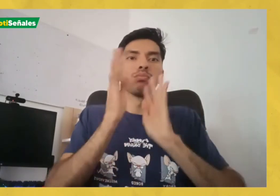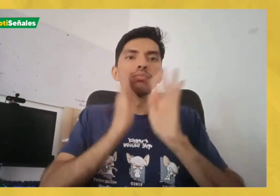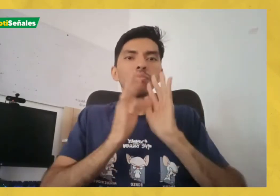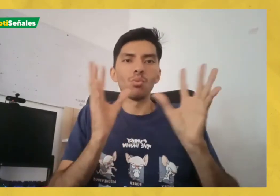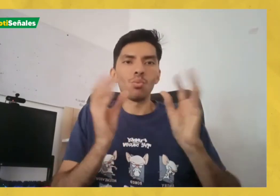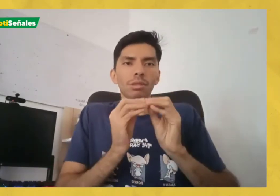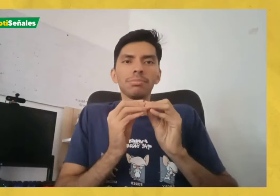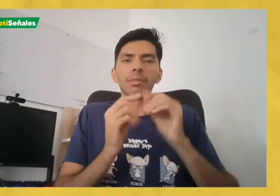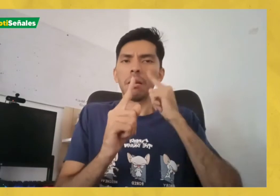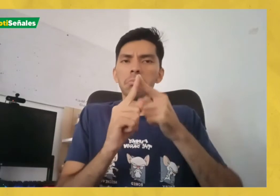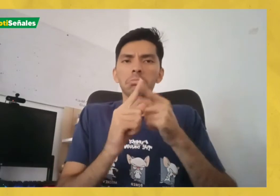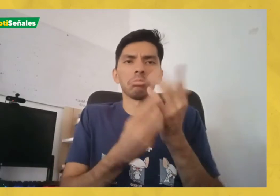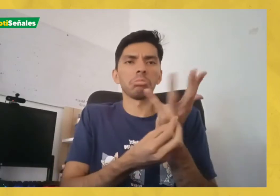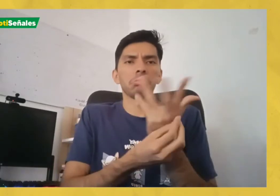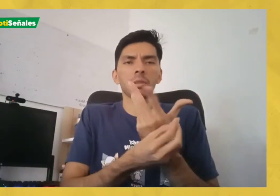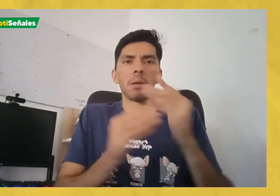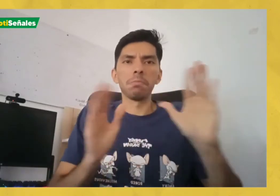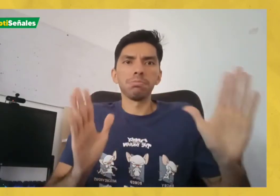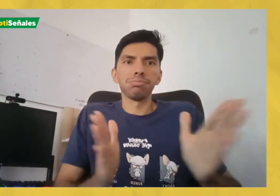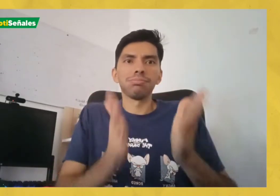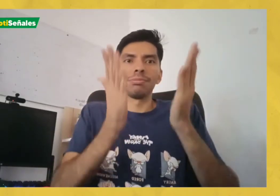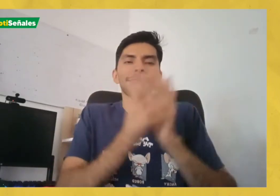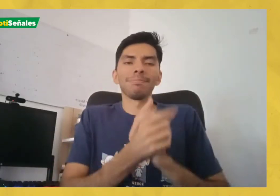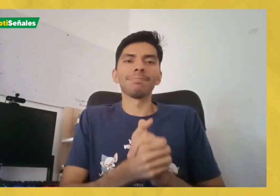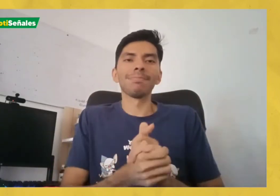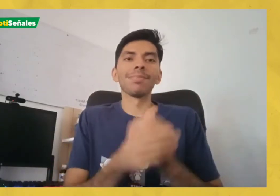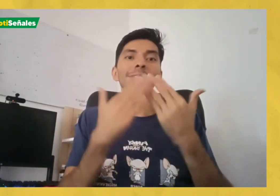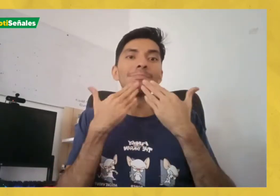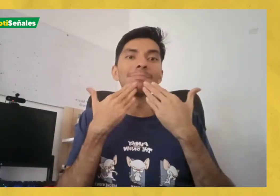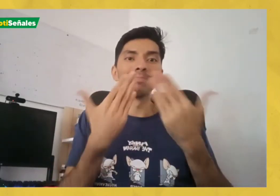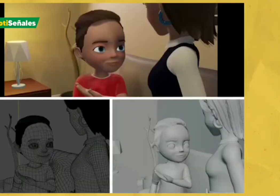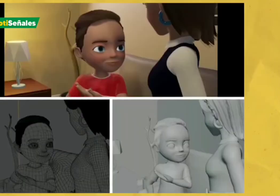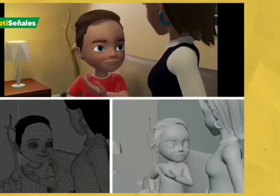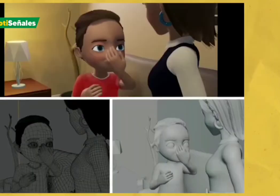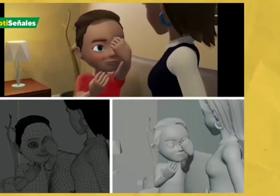permiten diseños artísticos mejorados muchas gracias